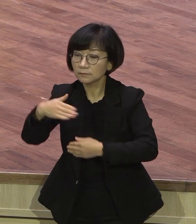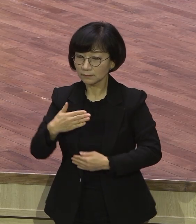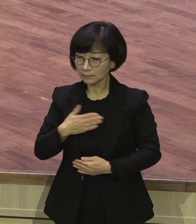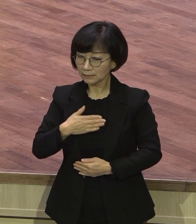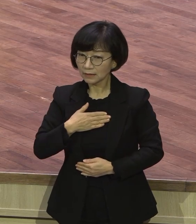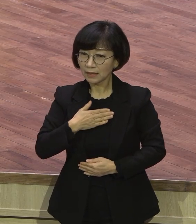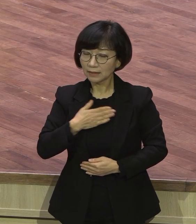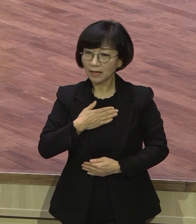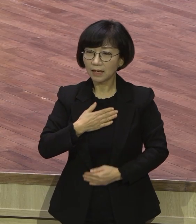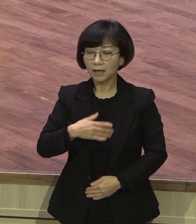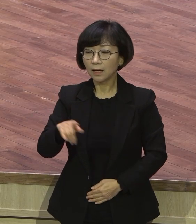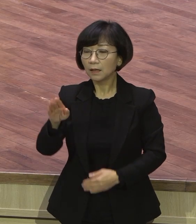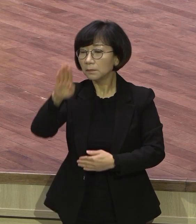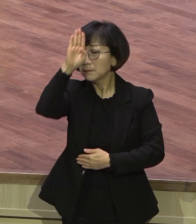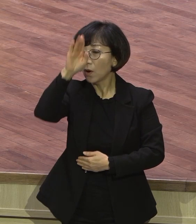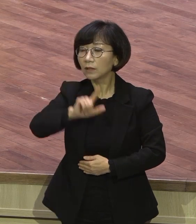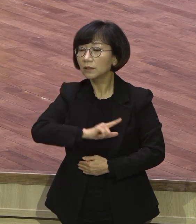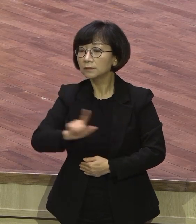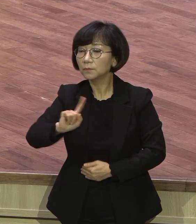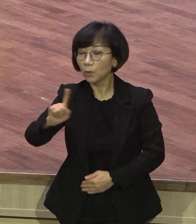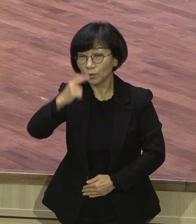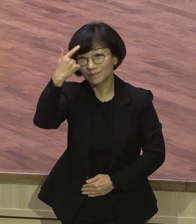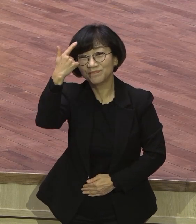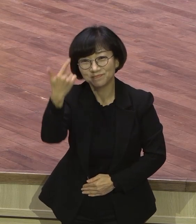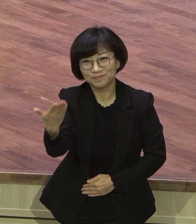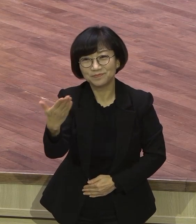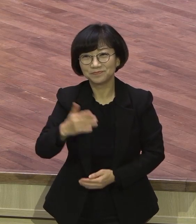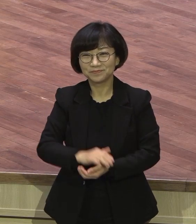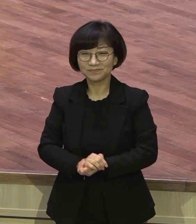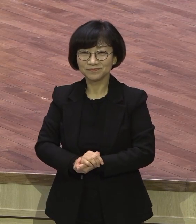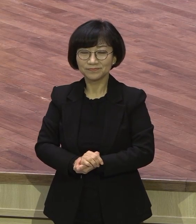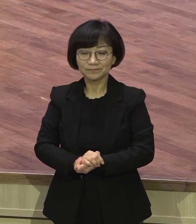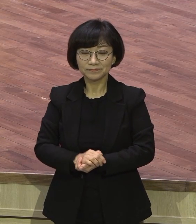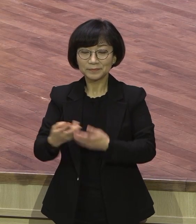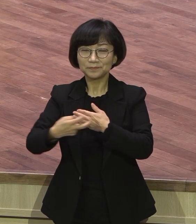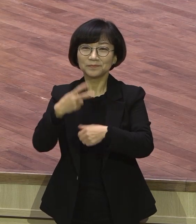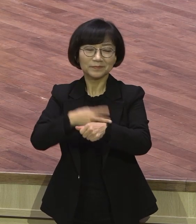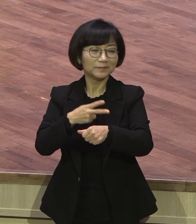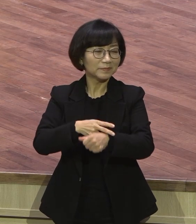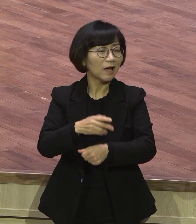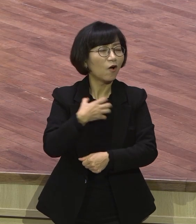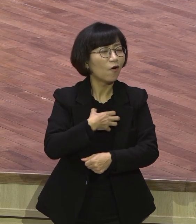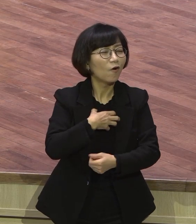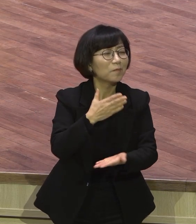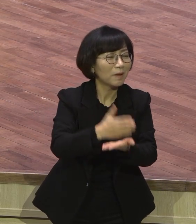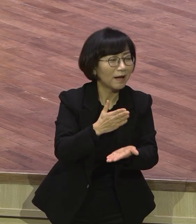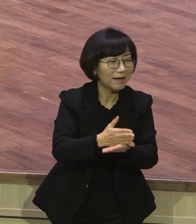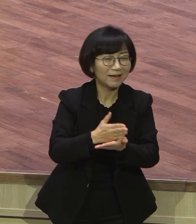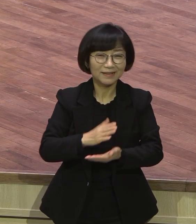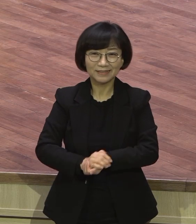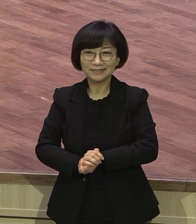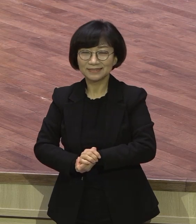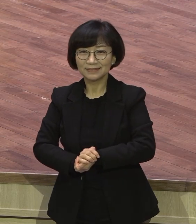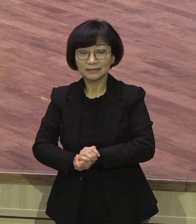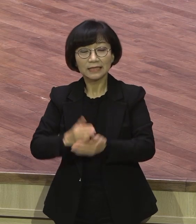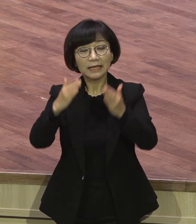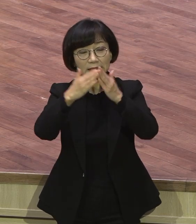무슨 병에 걸렸습니까 그렇게 물으니까 의사가 걱정할 거 없어요. 집에 가서